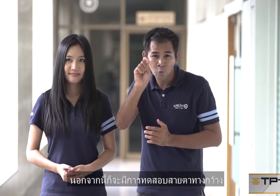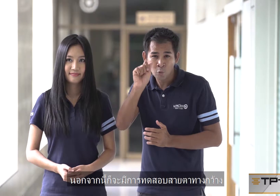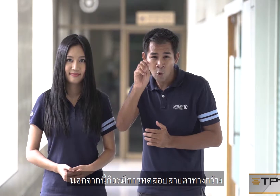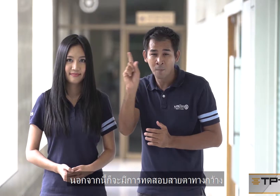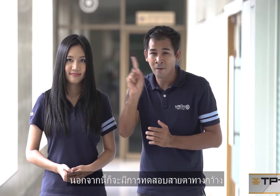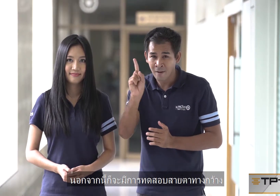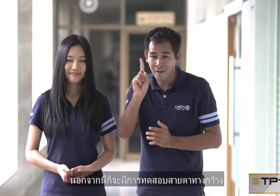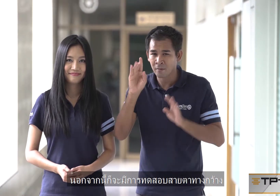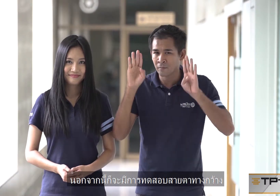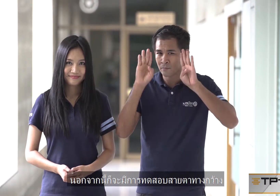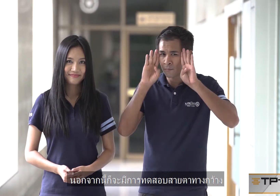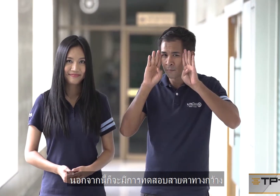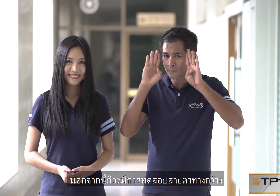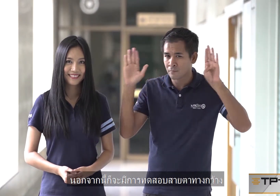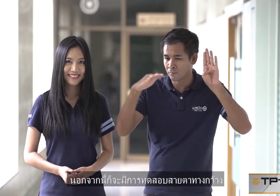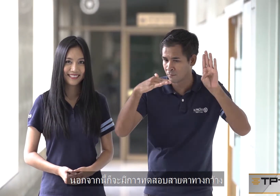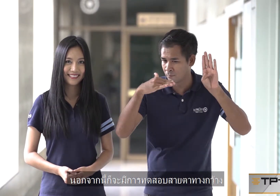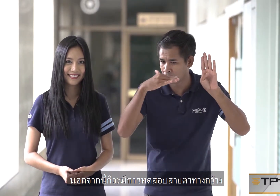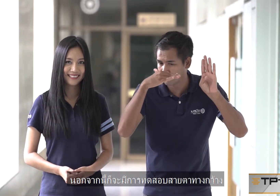สายตาทางกว้าง